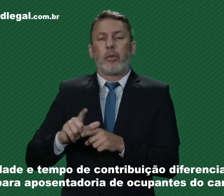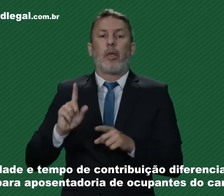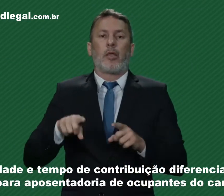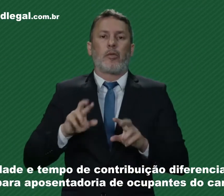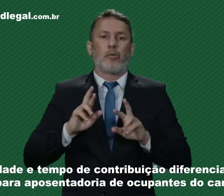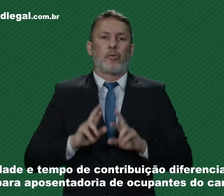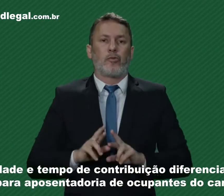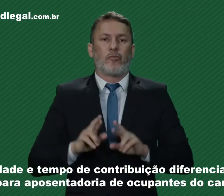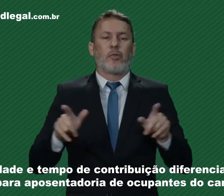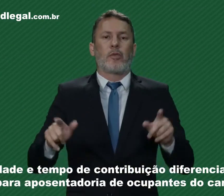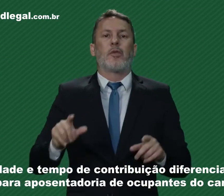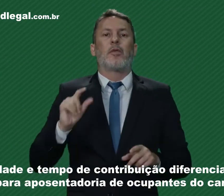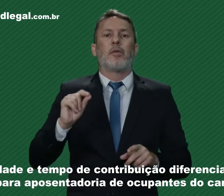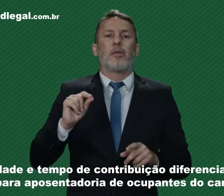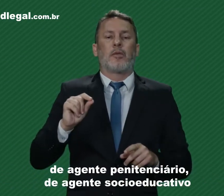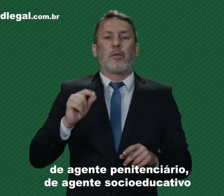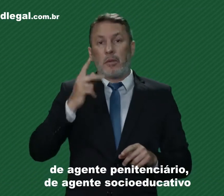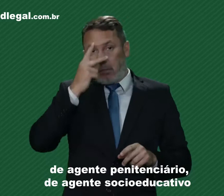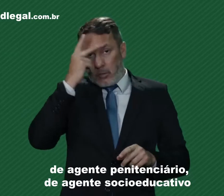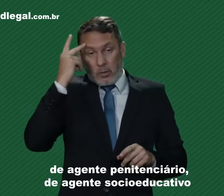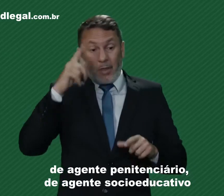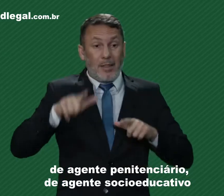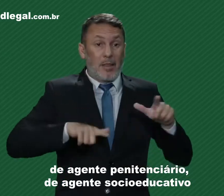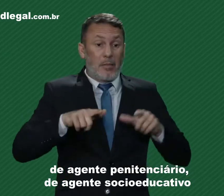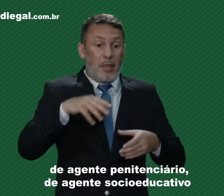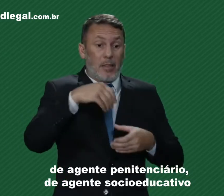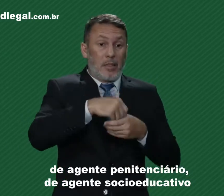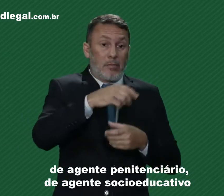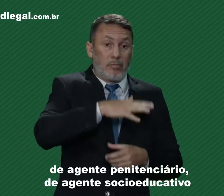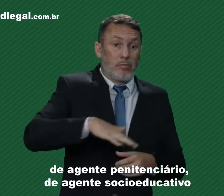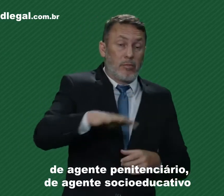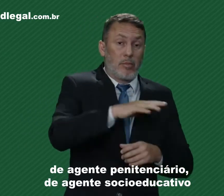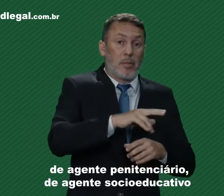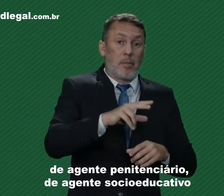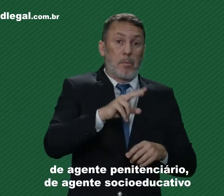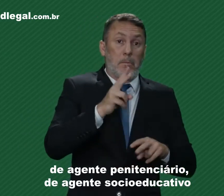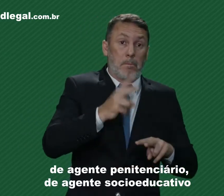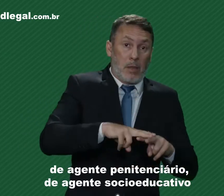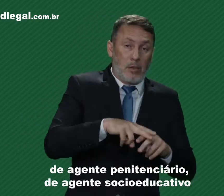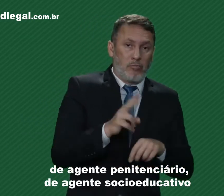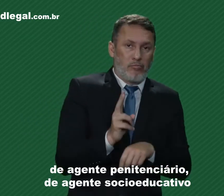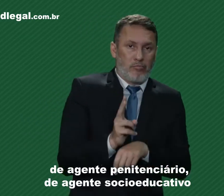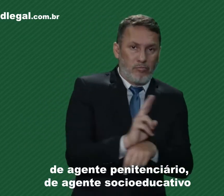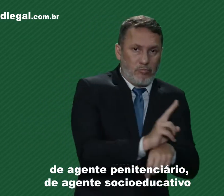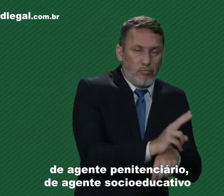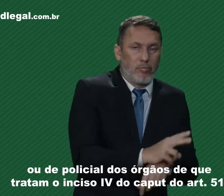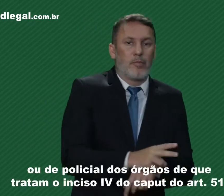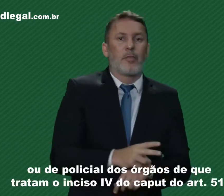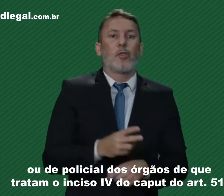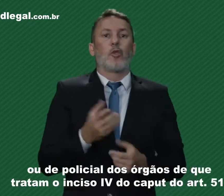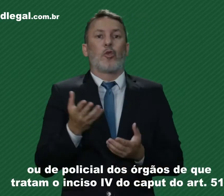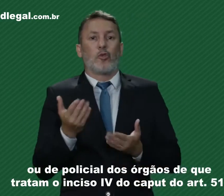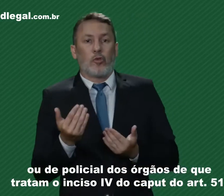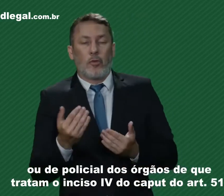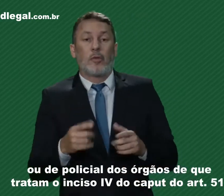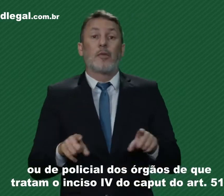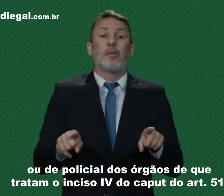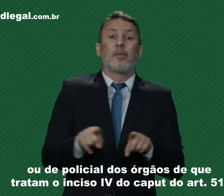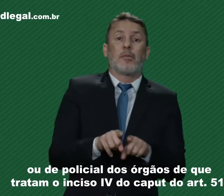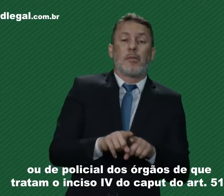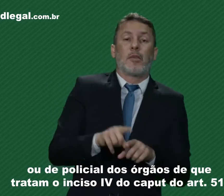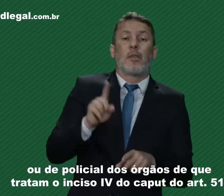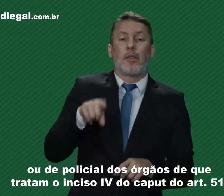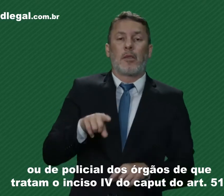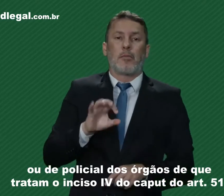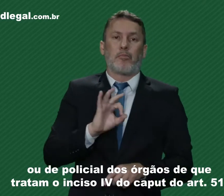a aposentadoria de ocupantes do cargo de agente penitenciário, de agente socioeducativo ou de policial dos